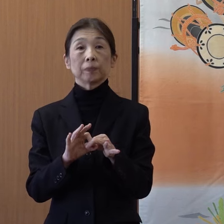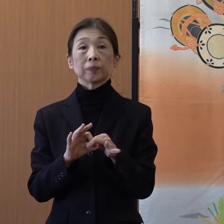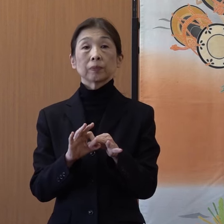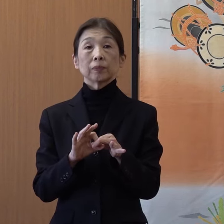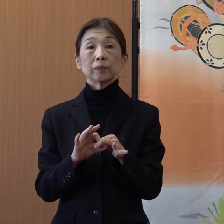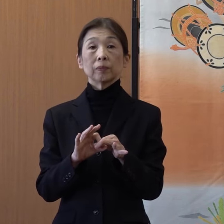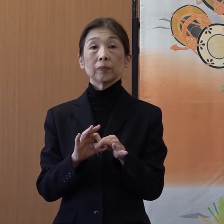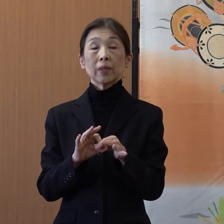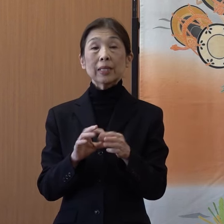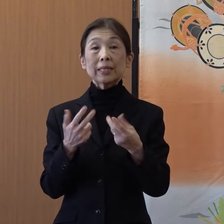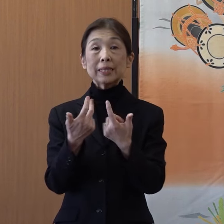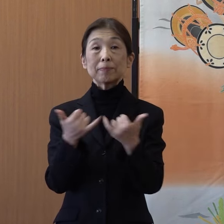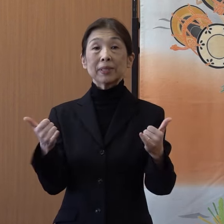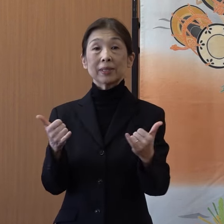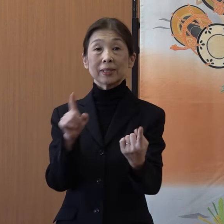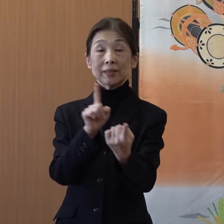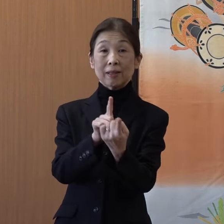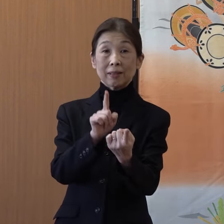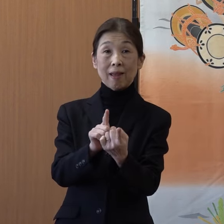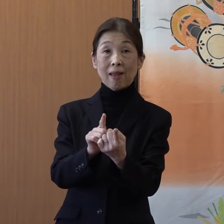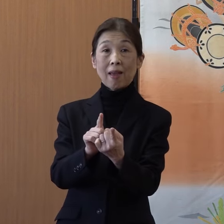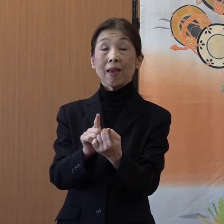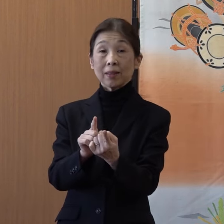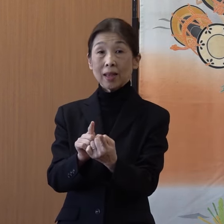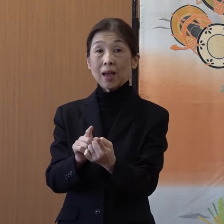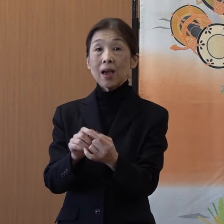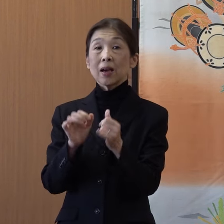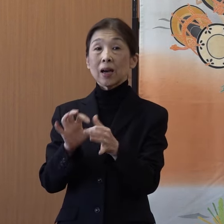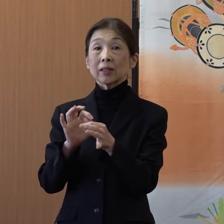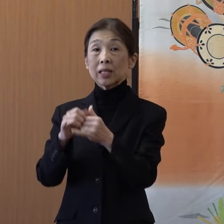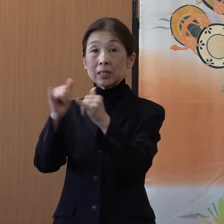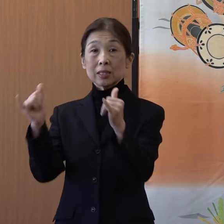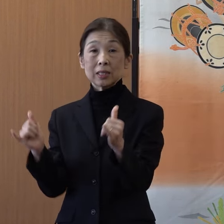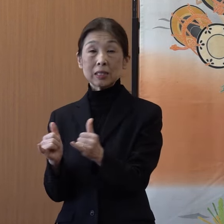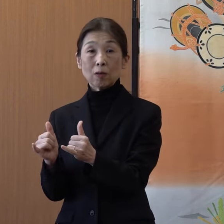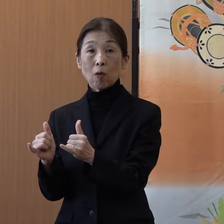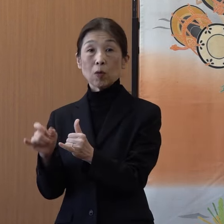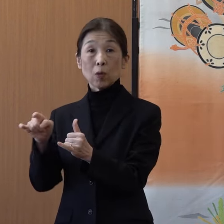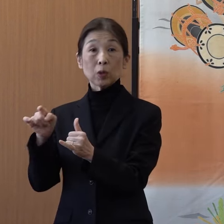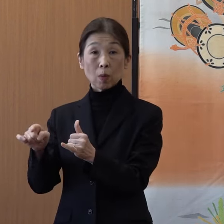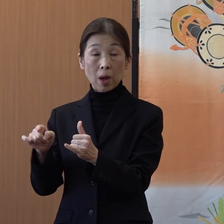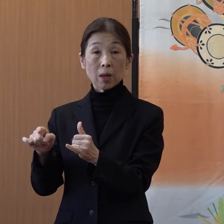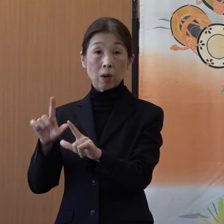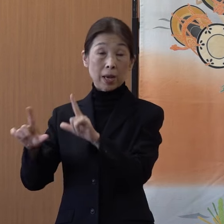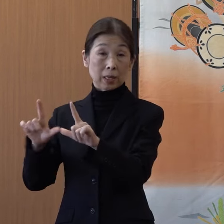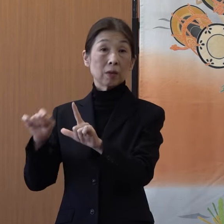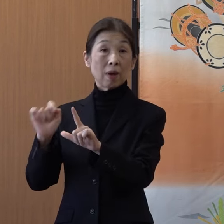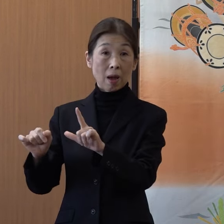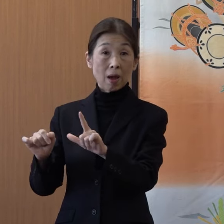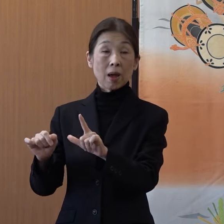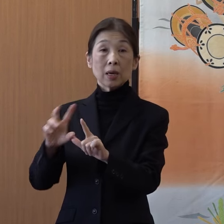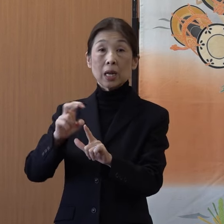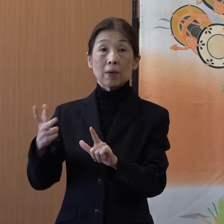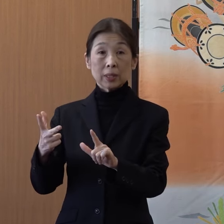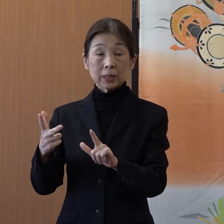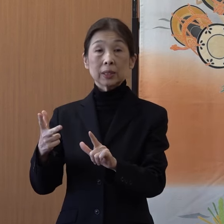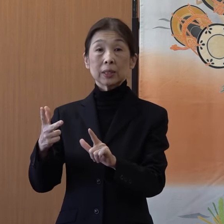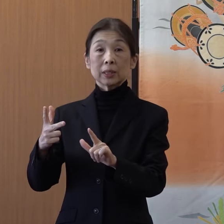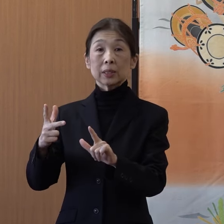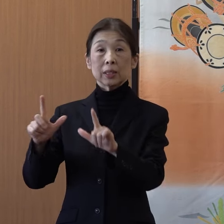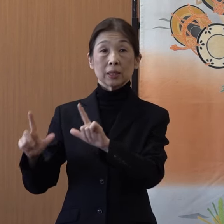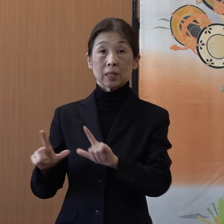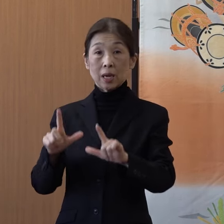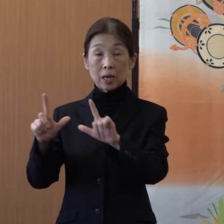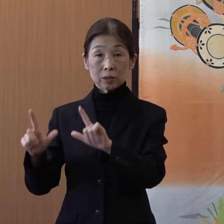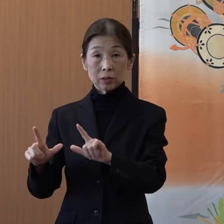主に市民向けで、関係人口総数については、市外に住まれている方、金沢に関心が